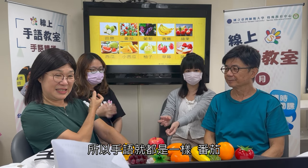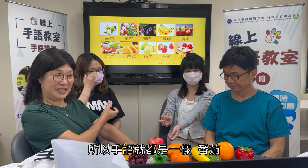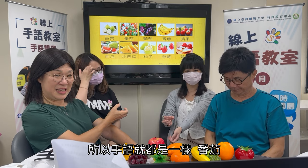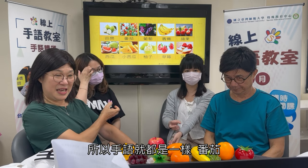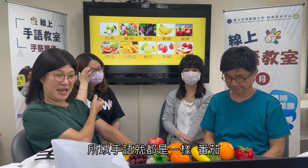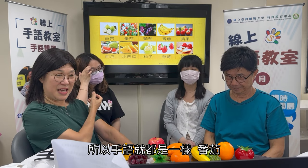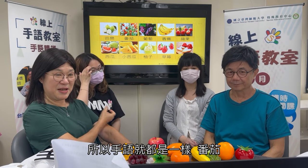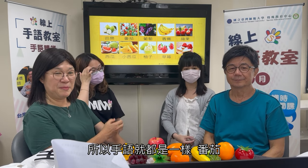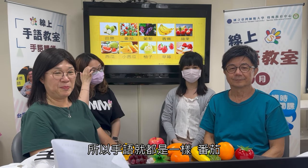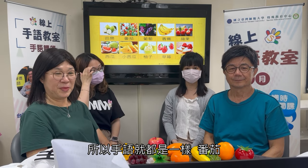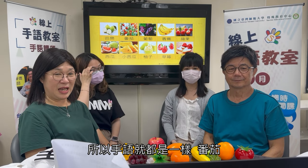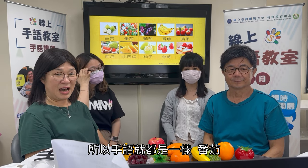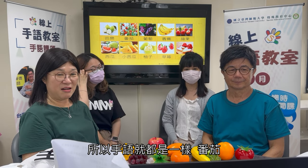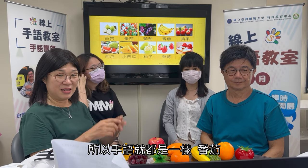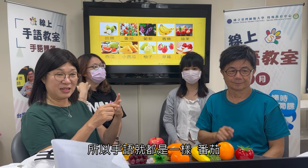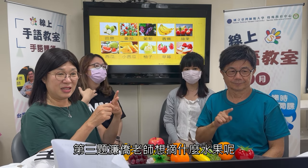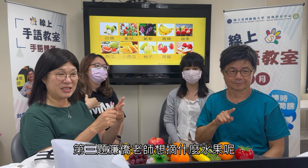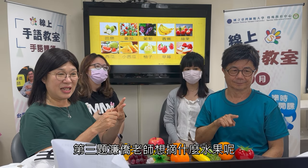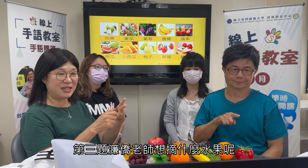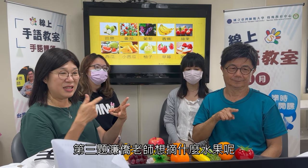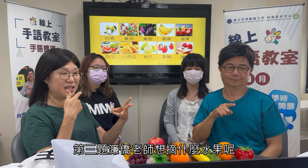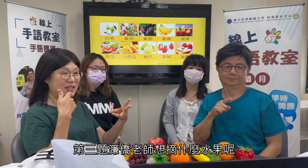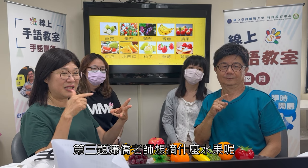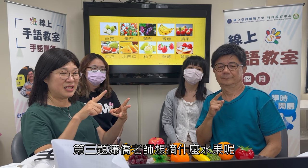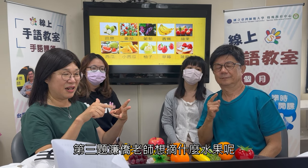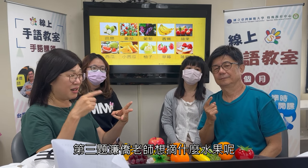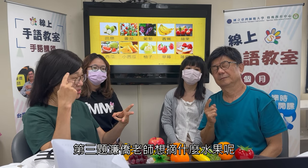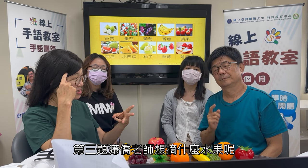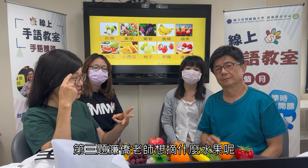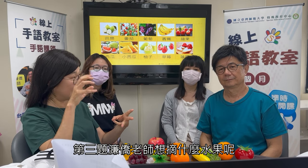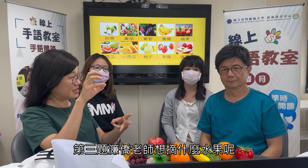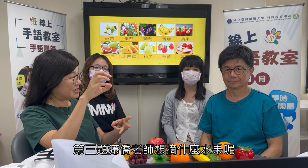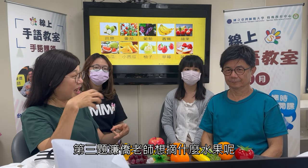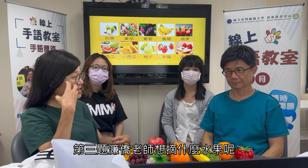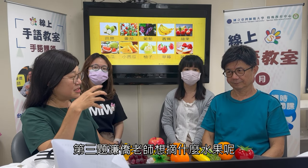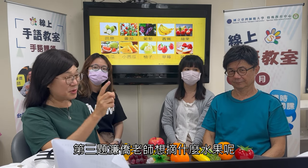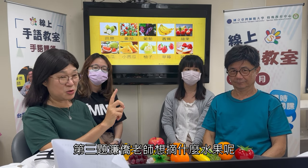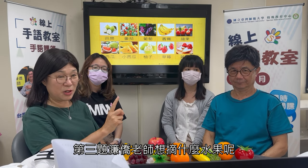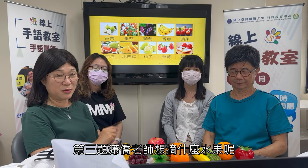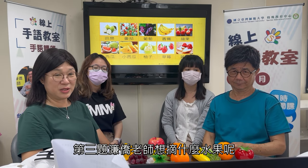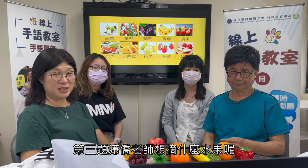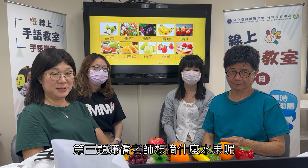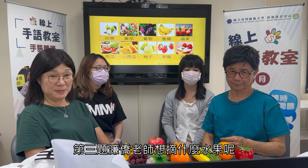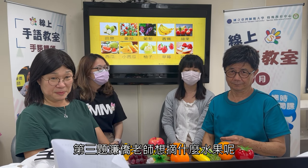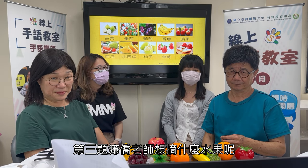茄。好，第三题，连桥老师想摘什么水果呢？